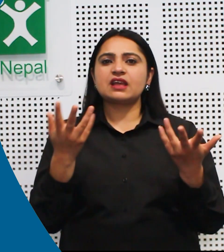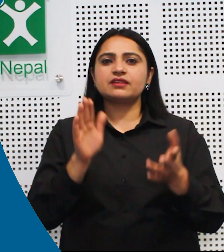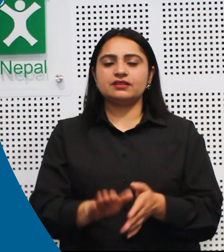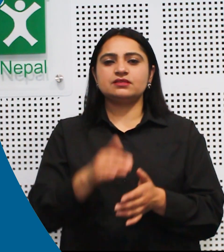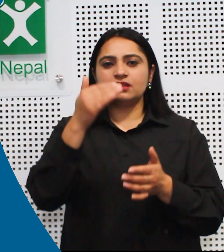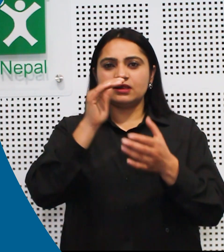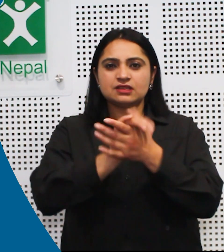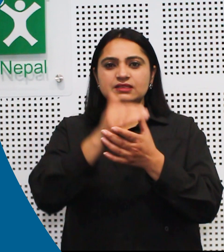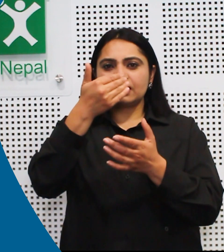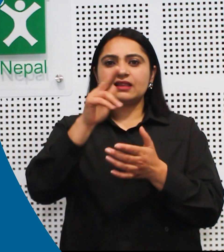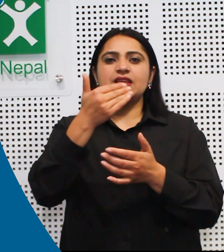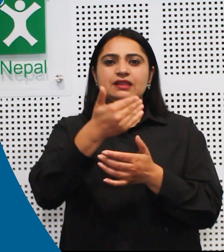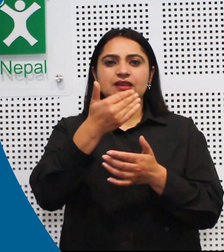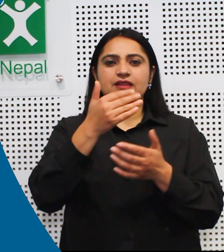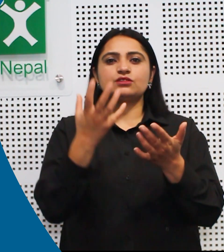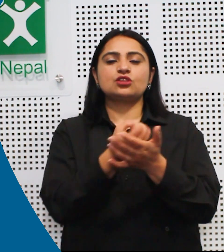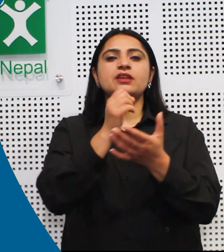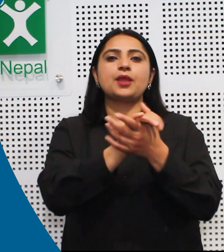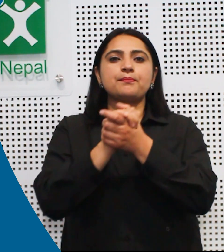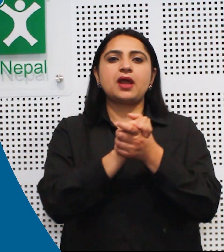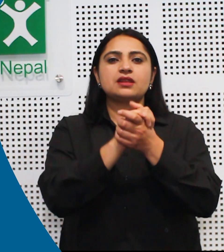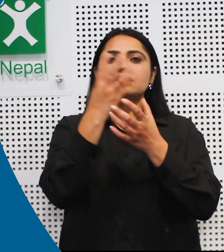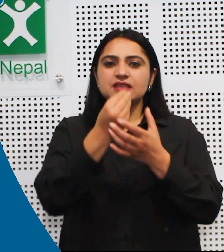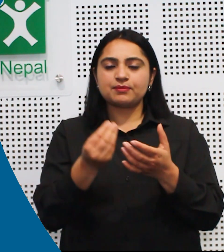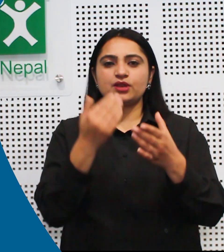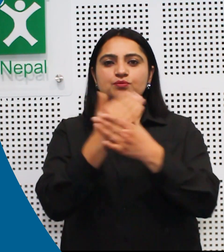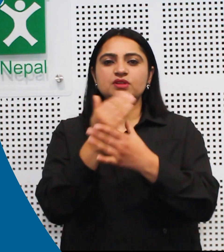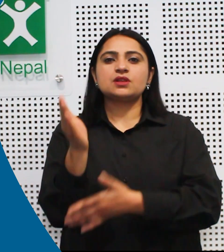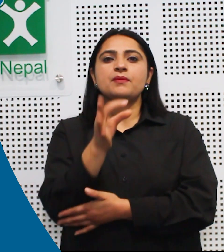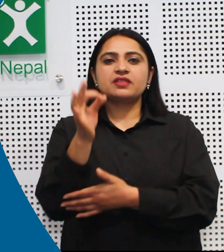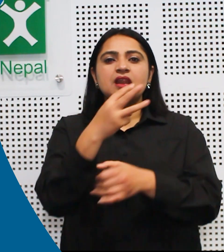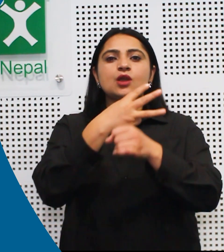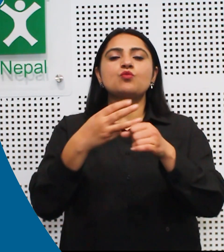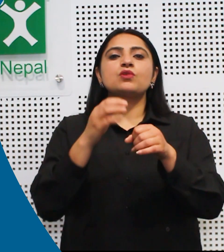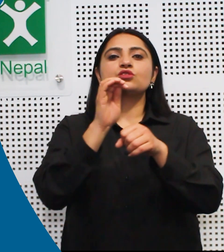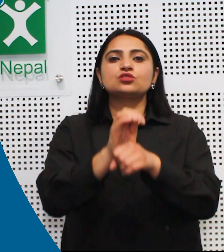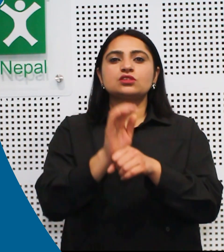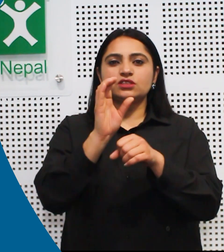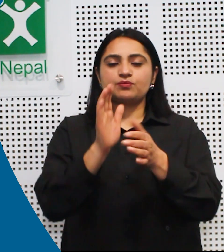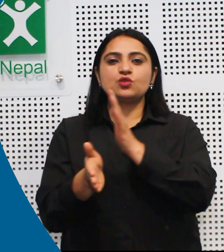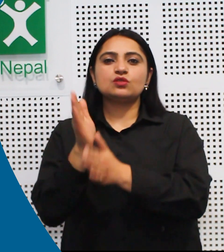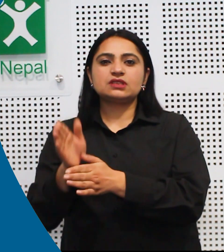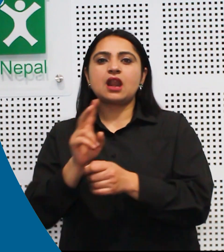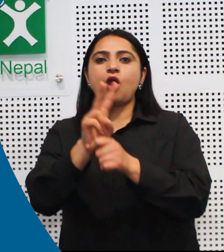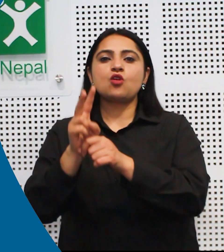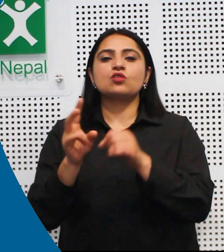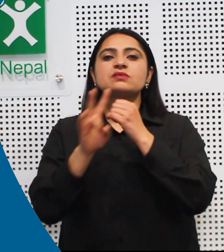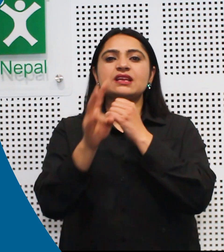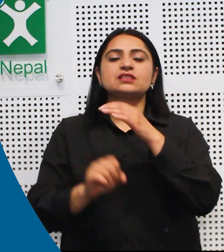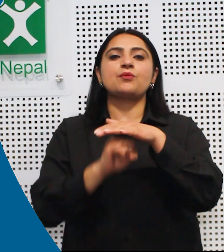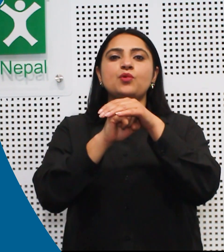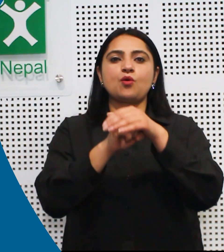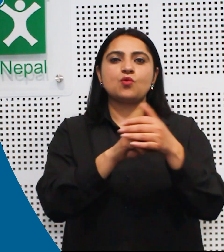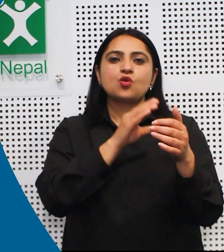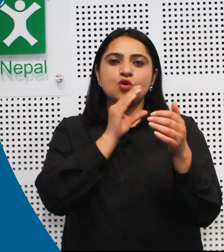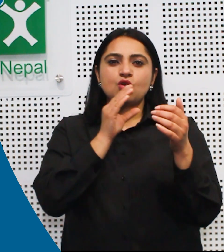साथी लील प्रकाश चन्दले संघीय मामिला तथा सामान्य प्रशासन मन्त्रालयका उपसचिव, योजना तथा अनुगमन शाखा प्रमुख